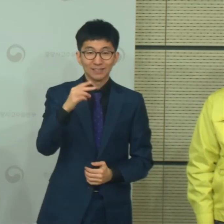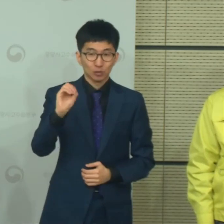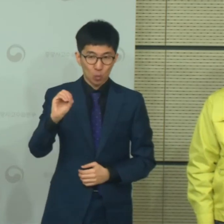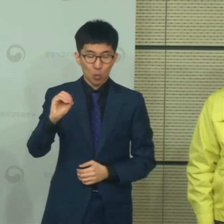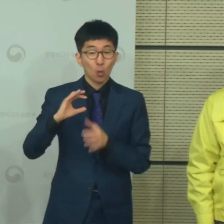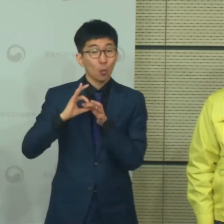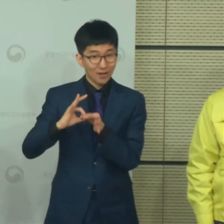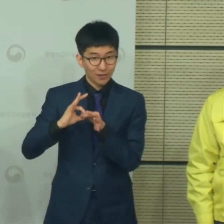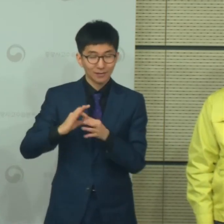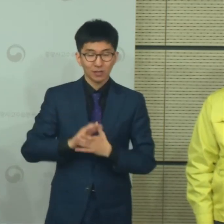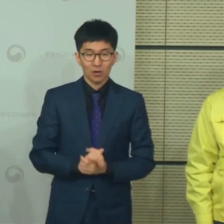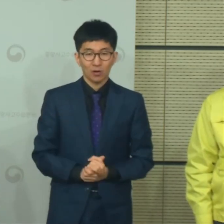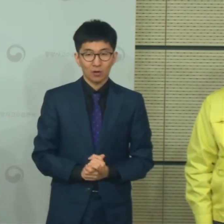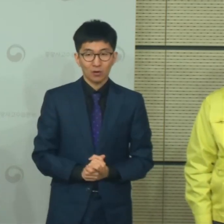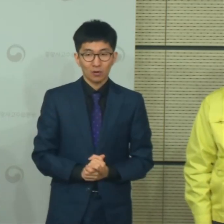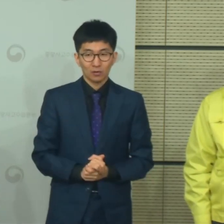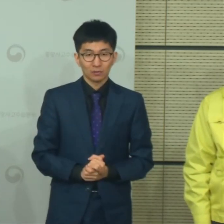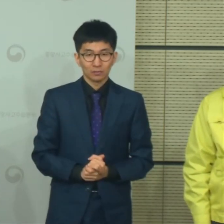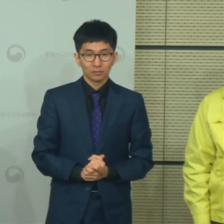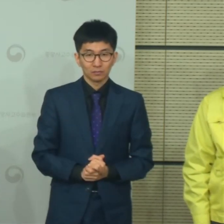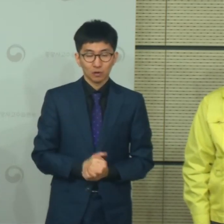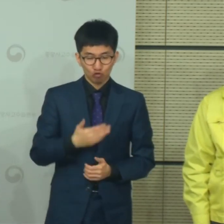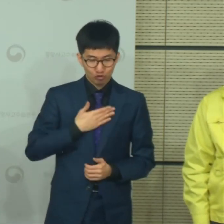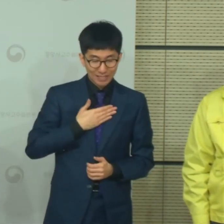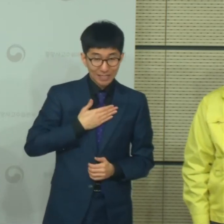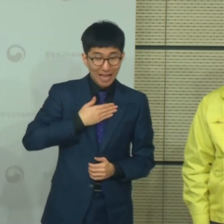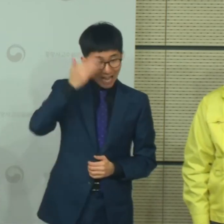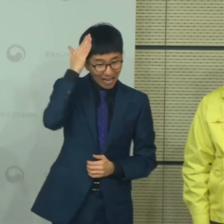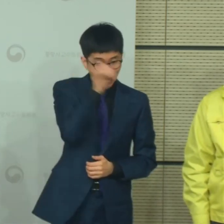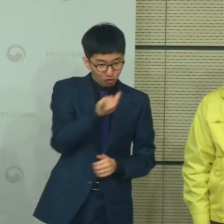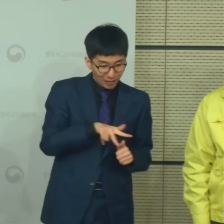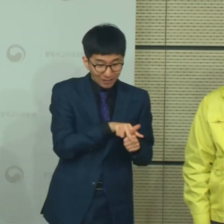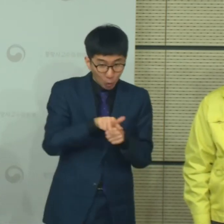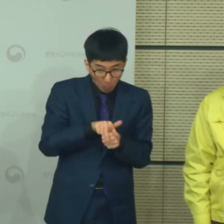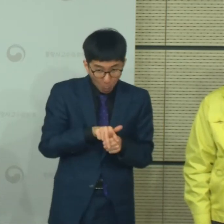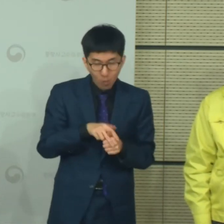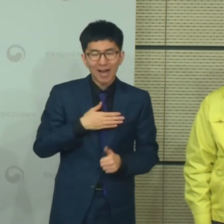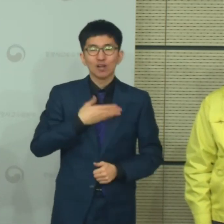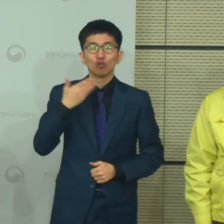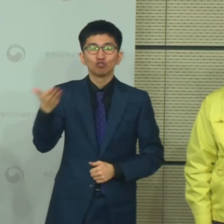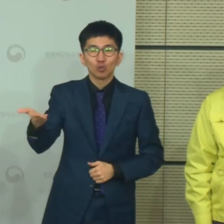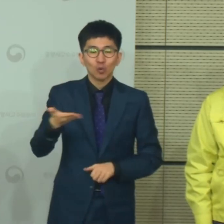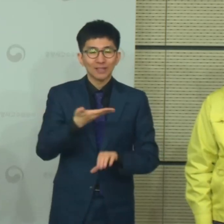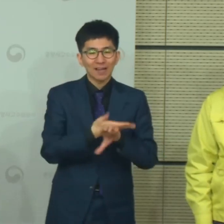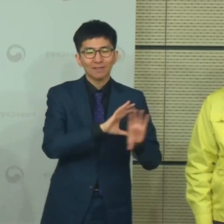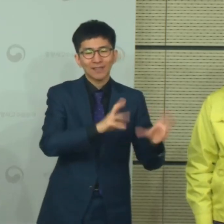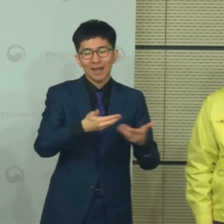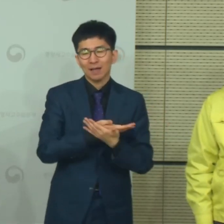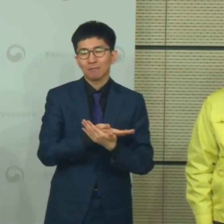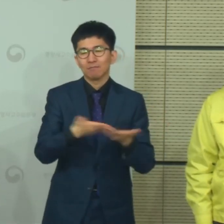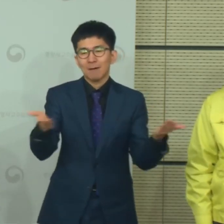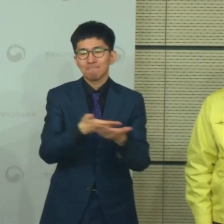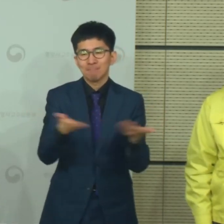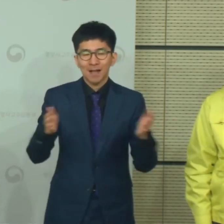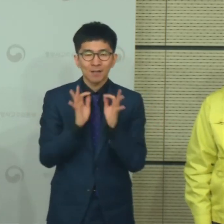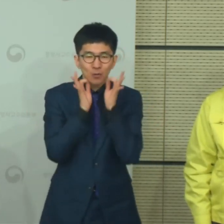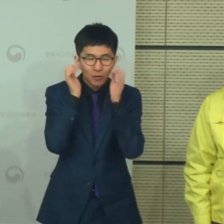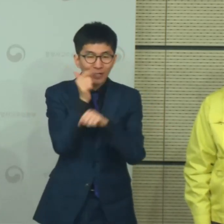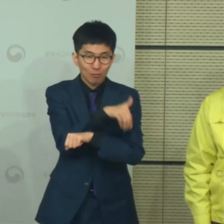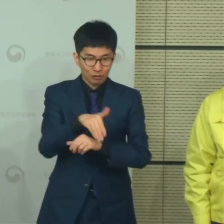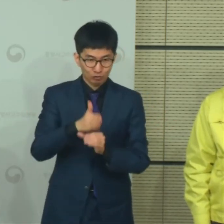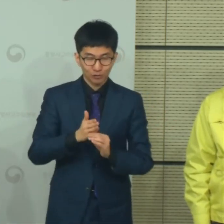통해서도 관련된 내용이 국제적으로 확산될 수 있도록 노력을 기울이고자 합니다. 어제 머니투데이